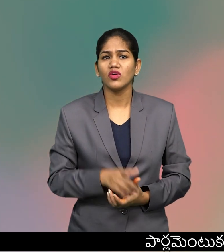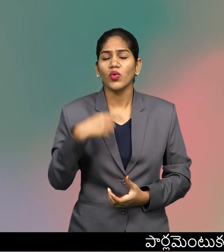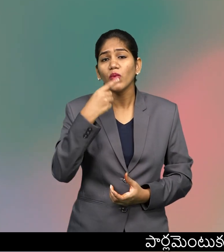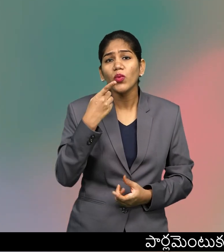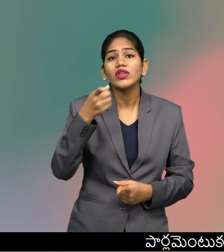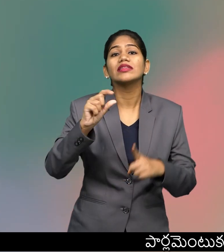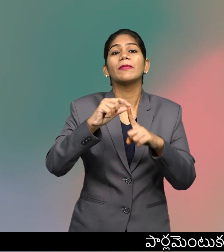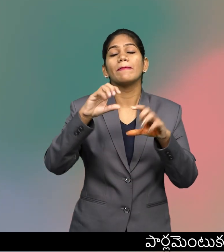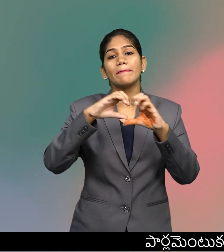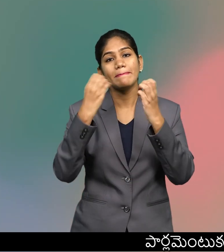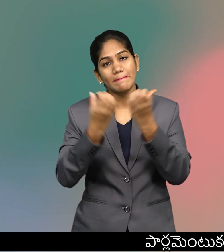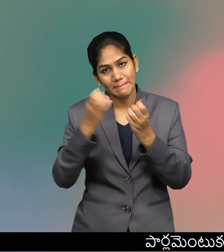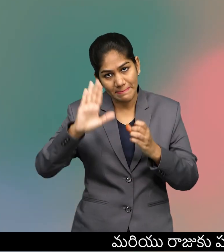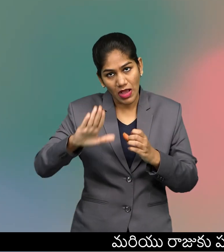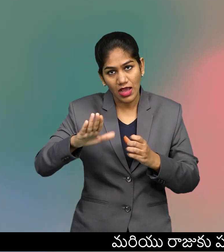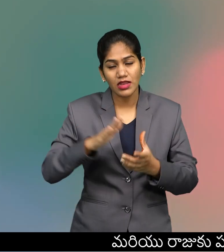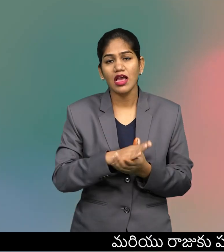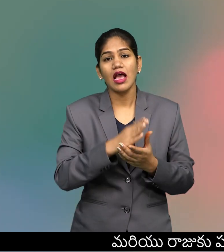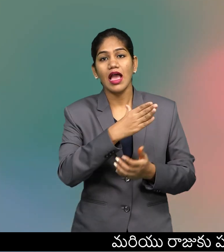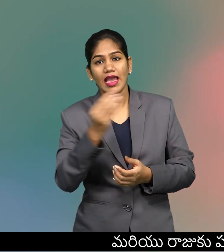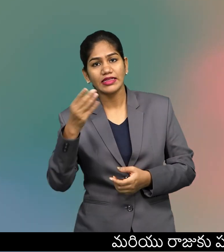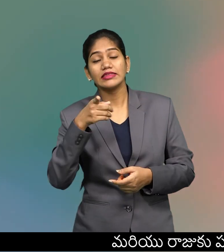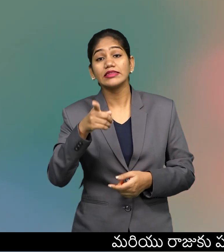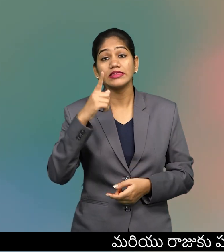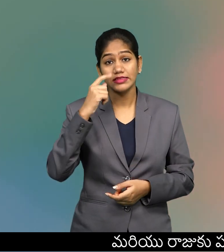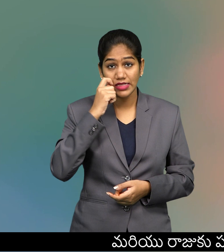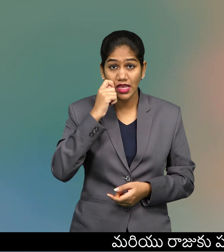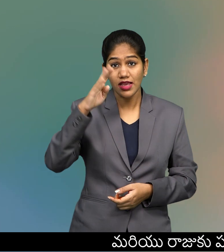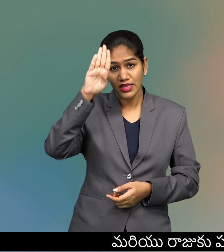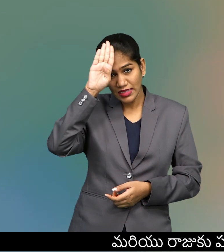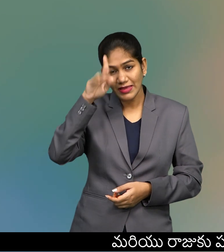పార్లమెంటుకు జవాబుదారీగా ఉంటారు మరియు రాజుకు పరిమిత అధికారాలు ఉన్నాయి.